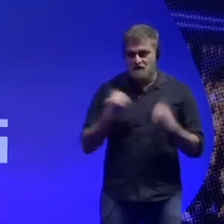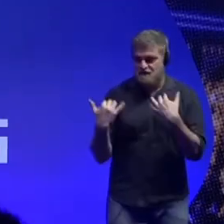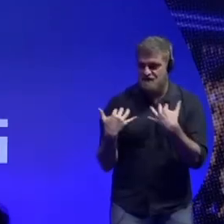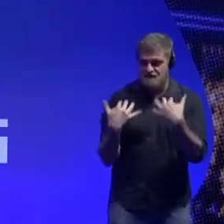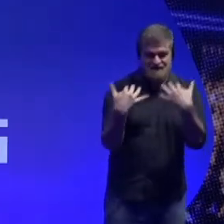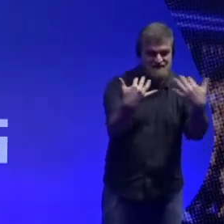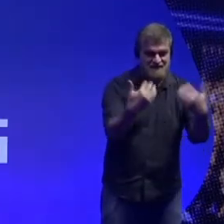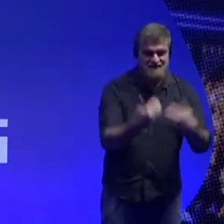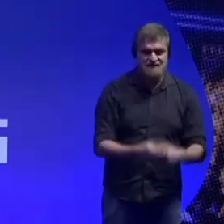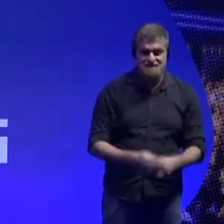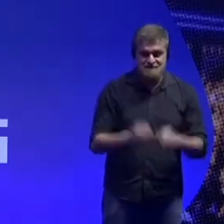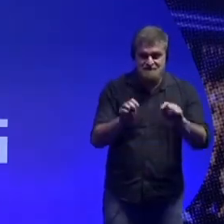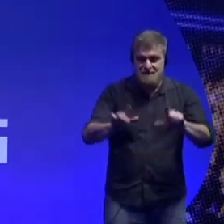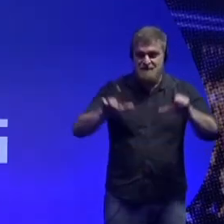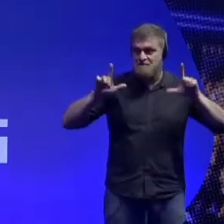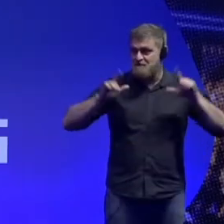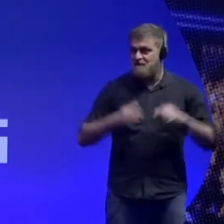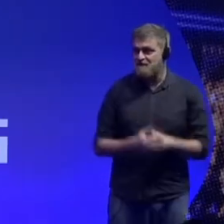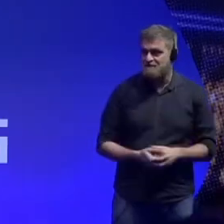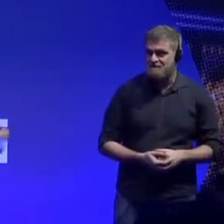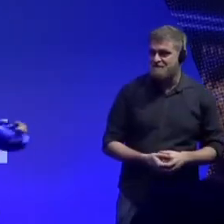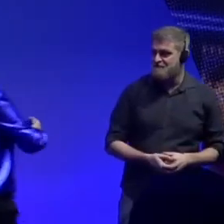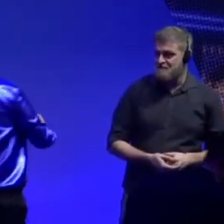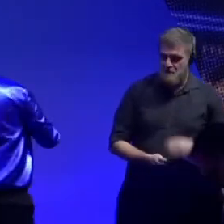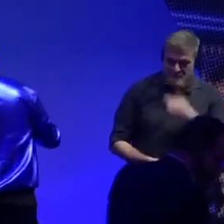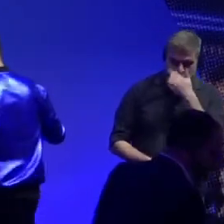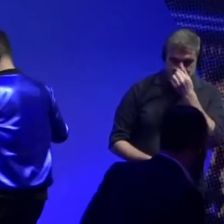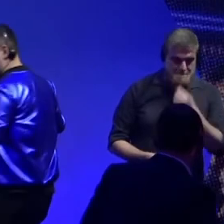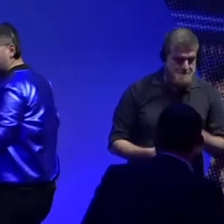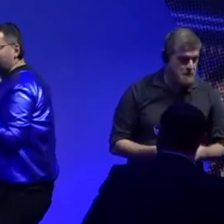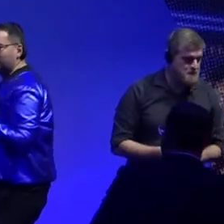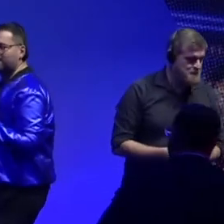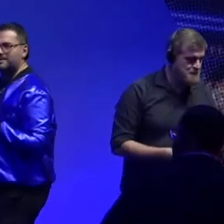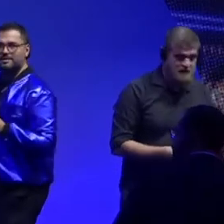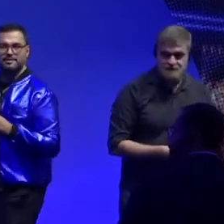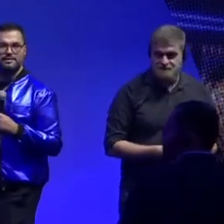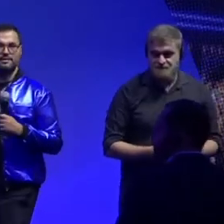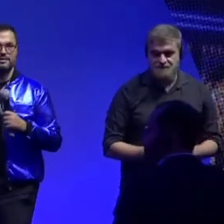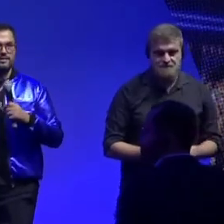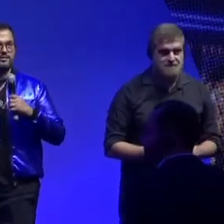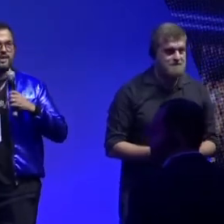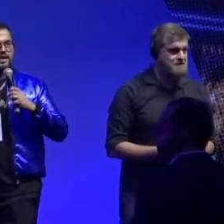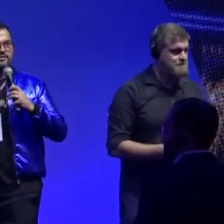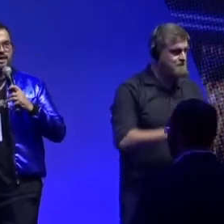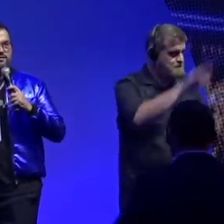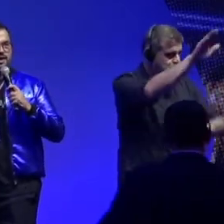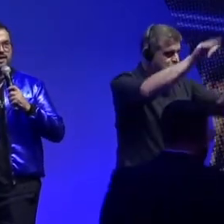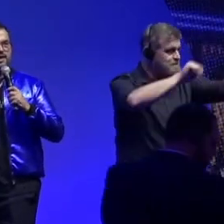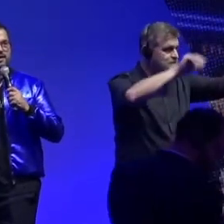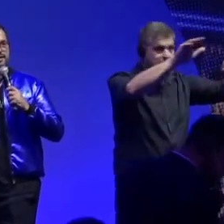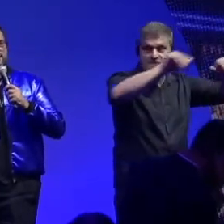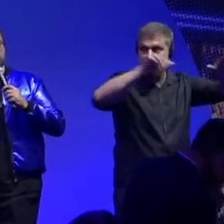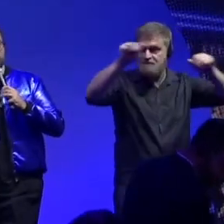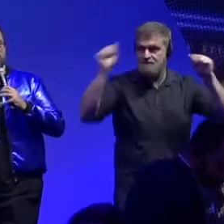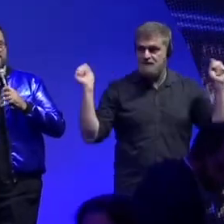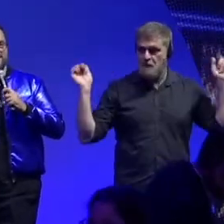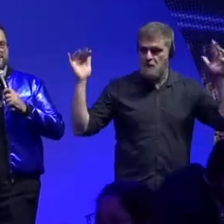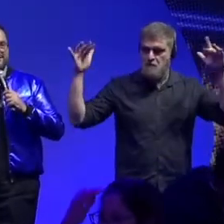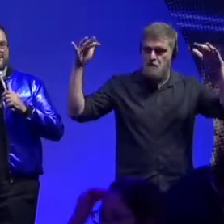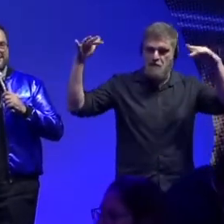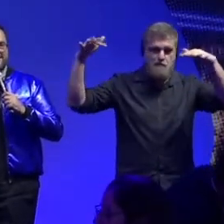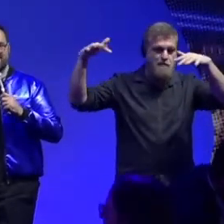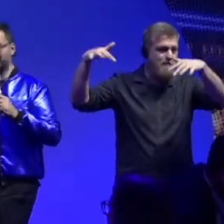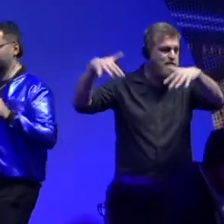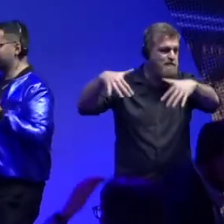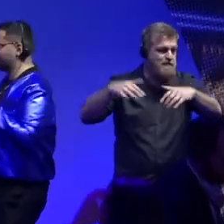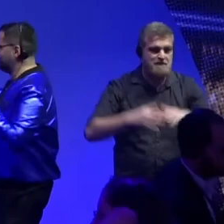aparece bora. Nessa selfona. Deixa eu mudar de lado aqui pra eu conseguir. Pode vir aqui na frente, ó. Venha. Ocupem esse espaço. Dá pra...